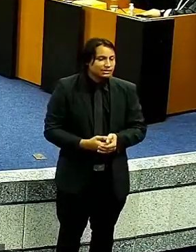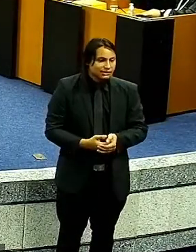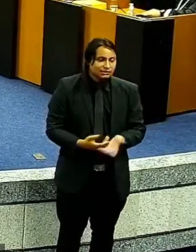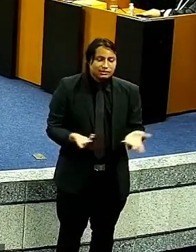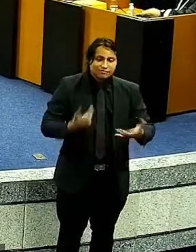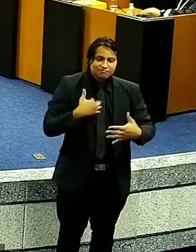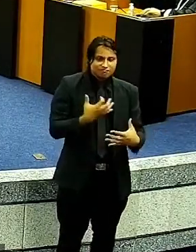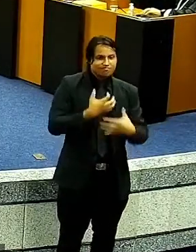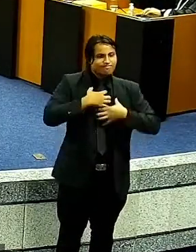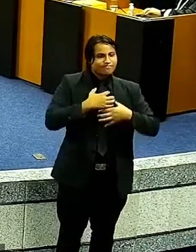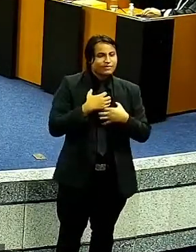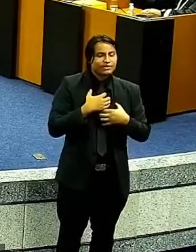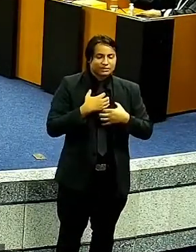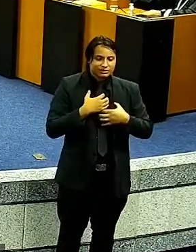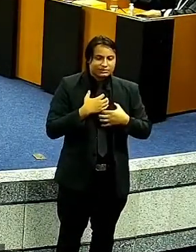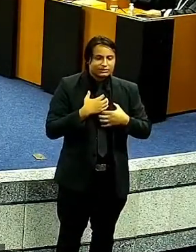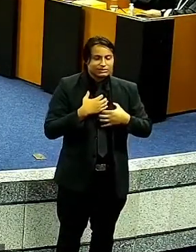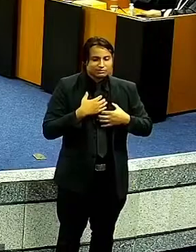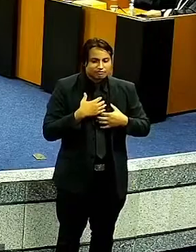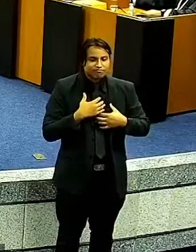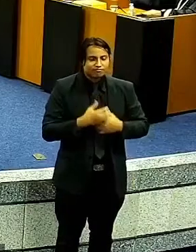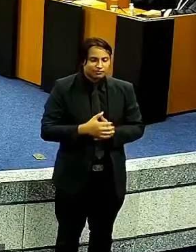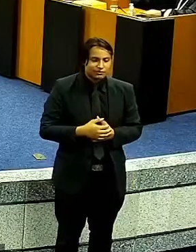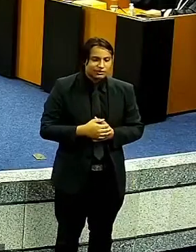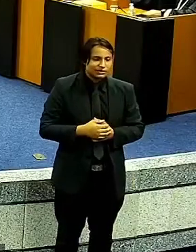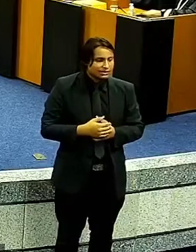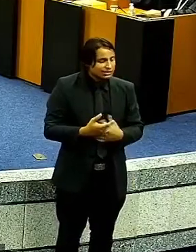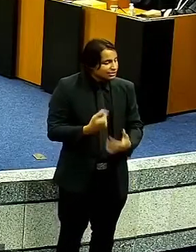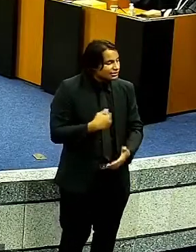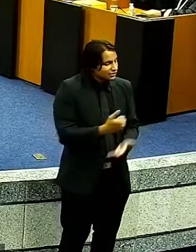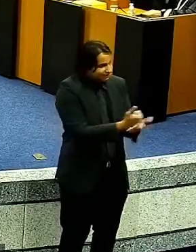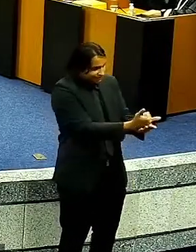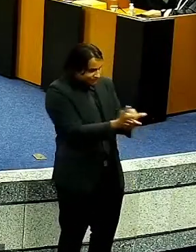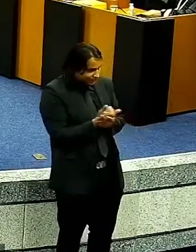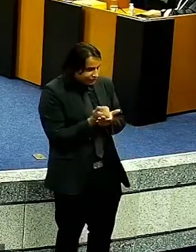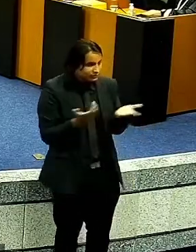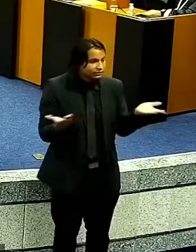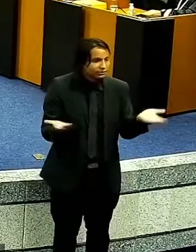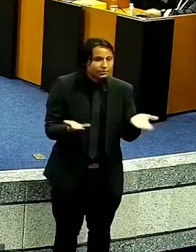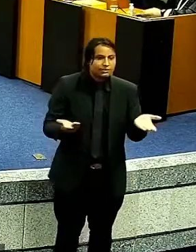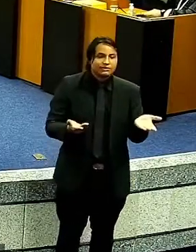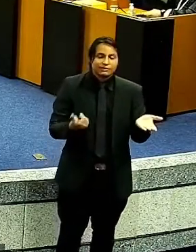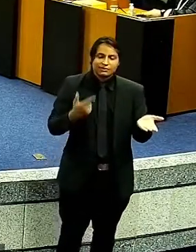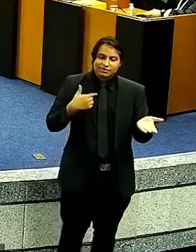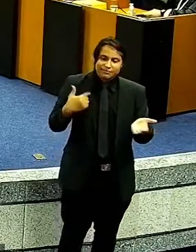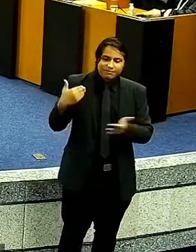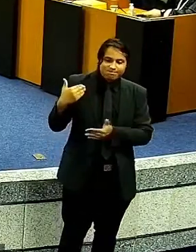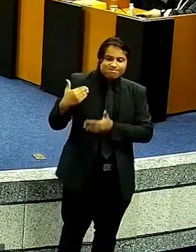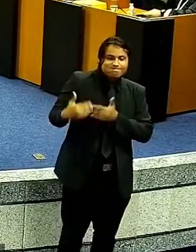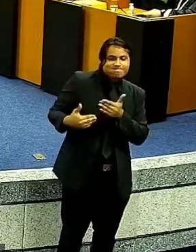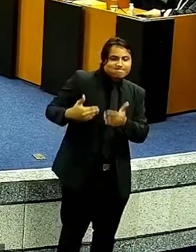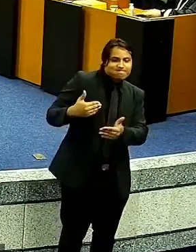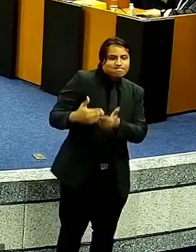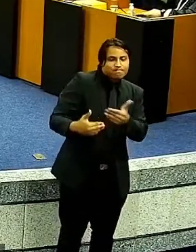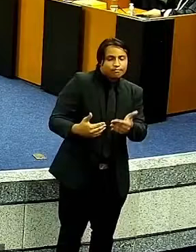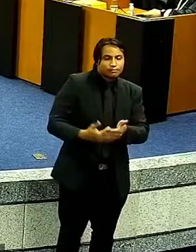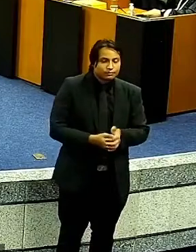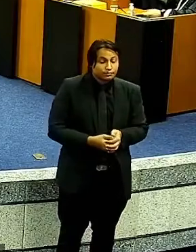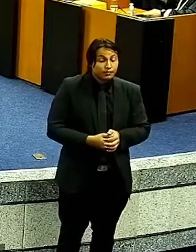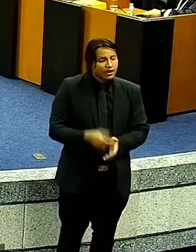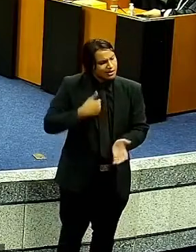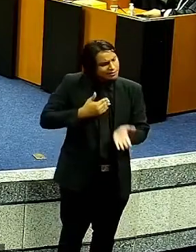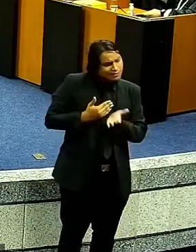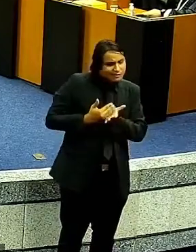meu sentir de uma forma ou de outra contribuíram para esse momento em minha caminhada de vida